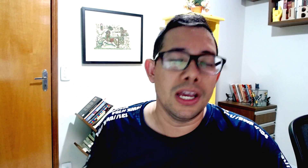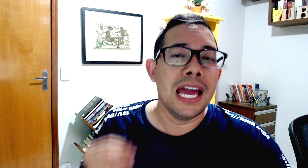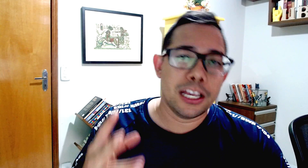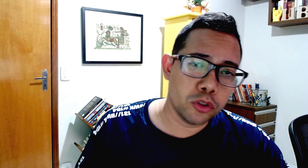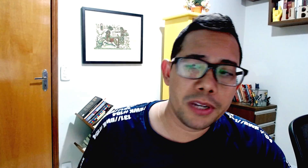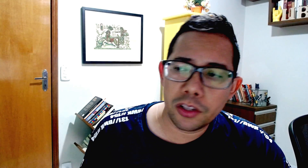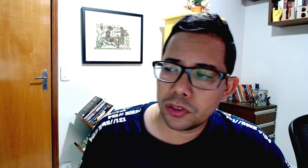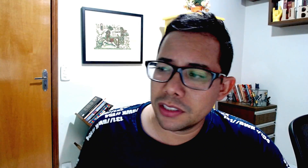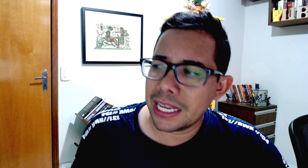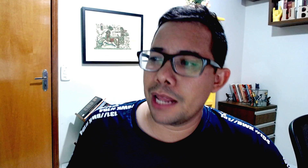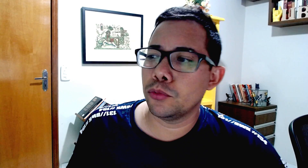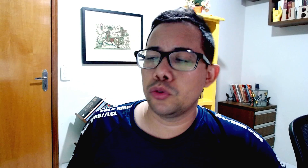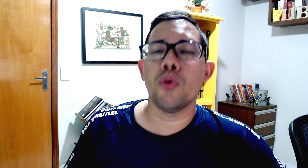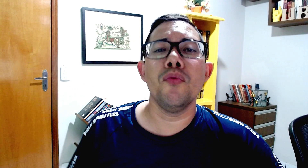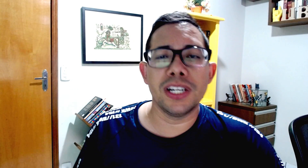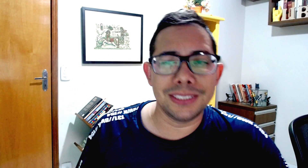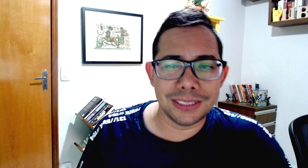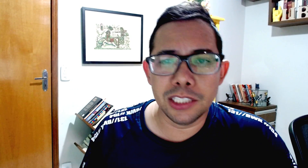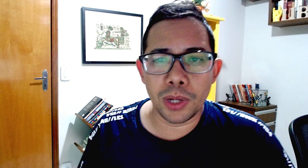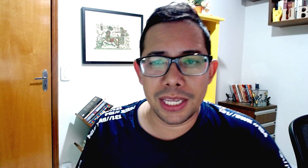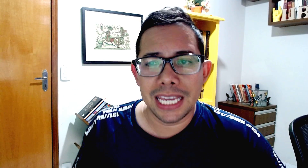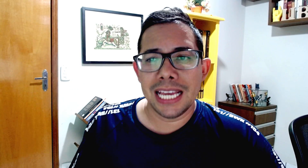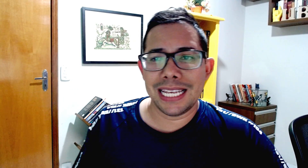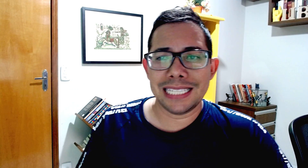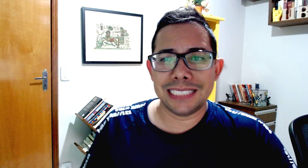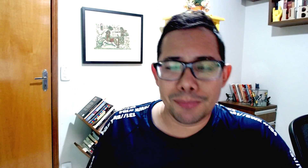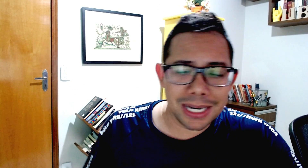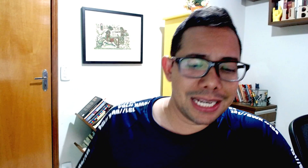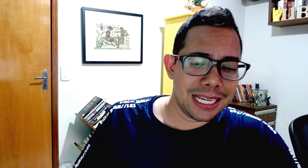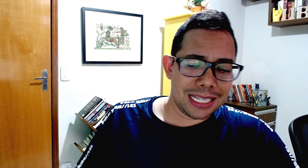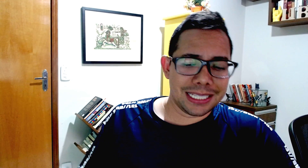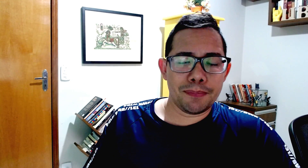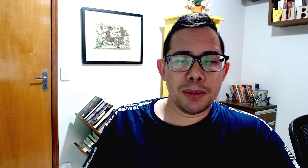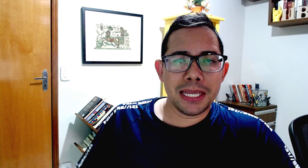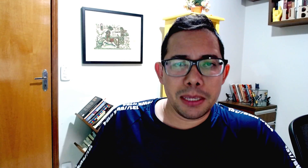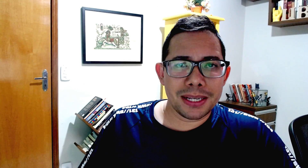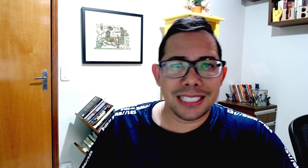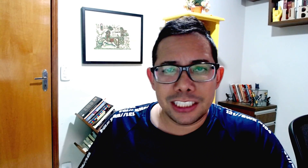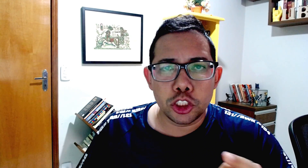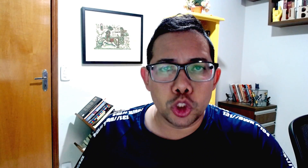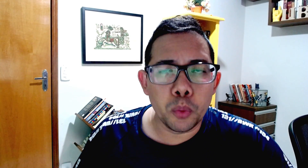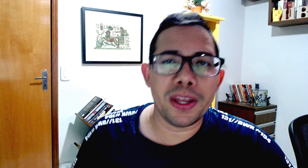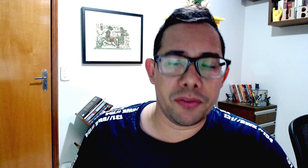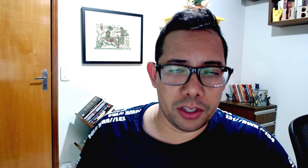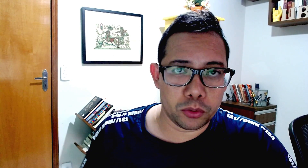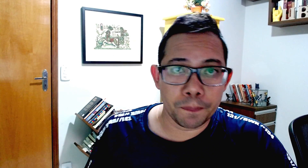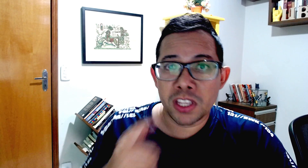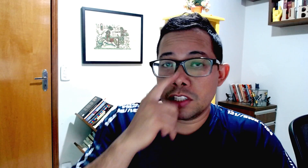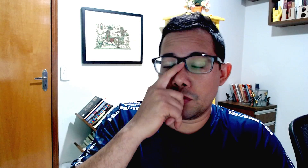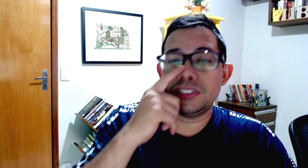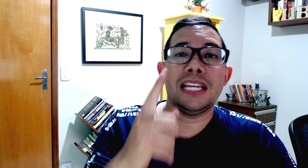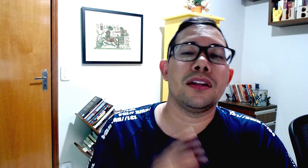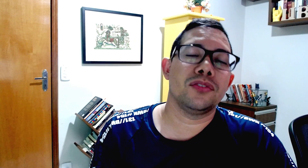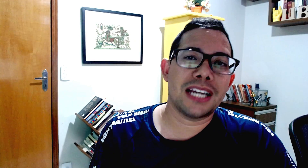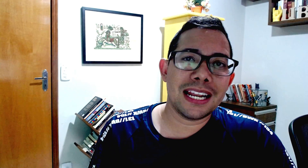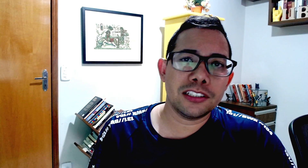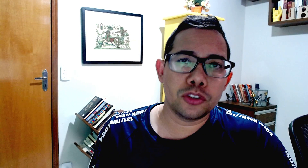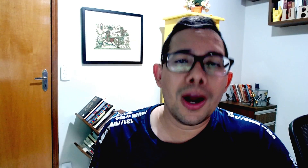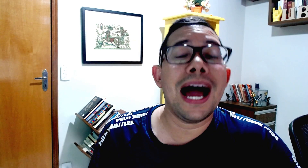É sobre isso que estaremos conversando aí na Semana da Bíblia em Libras, nesse super evento. Se você ainda não se cadastrou,